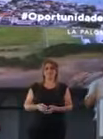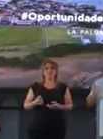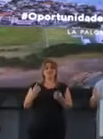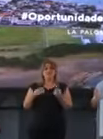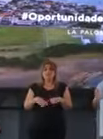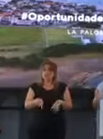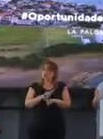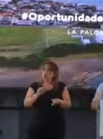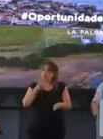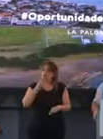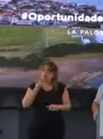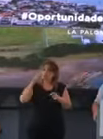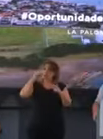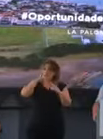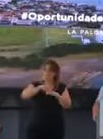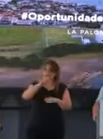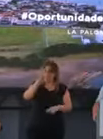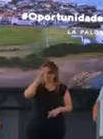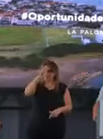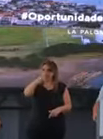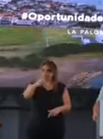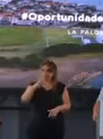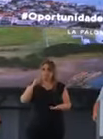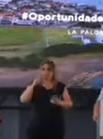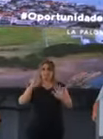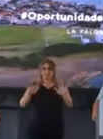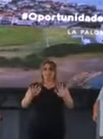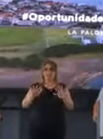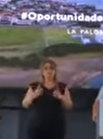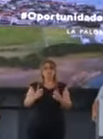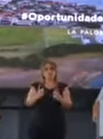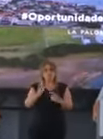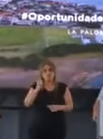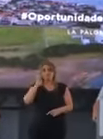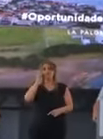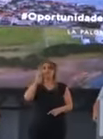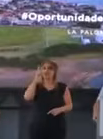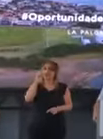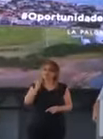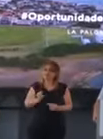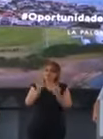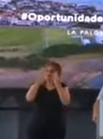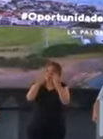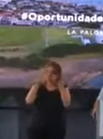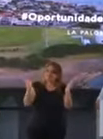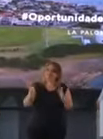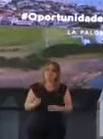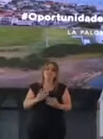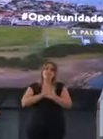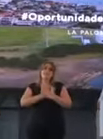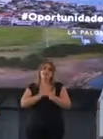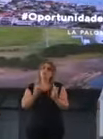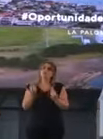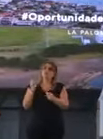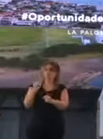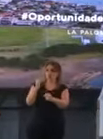Y es difícil cambiar a determinada edad. Hay que ser muy inteligente. Hay que querer mucho lo que uno hace.